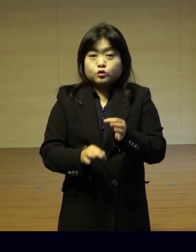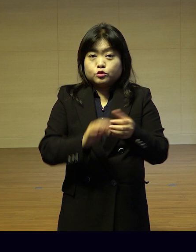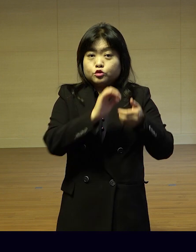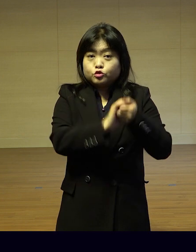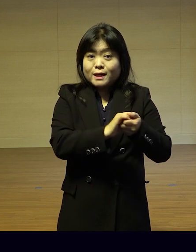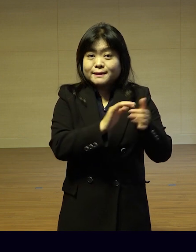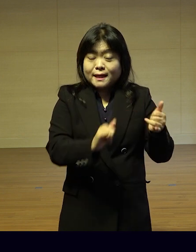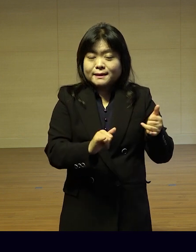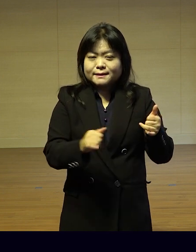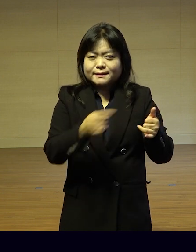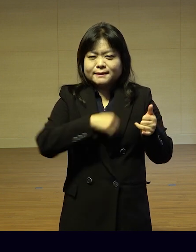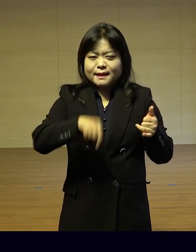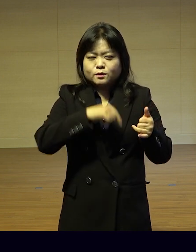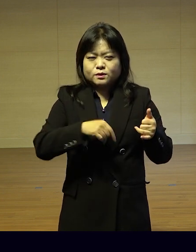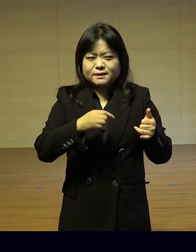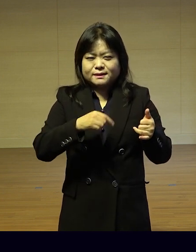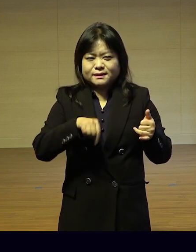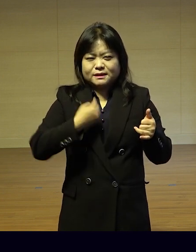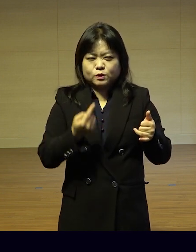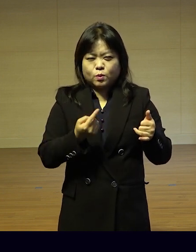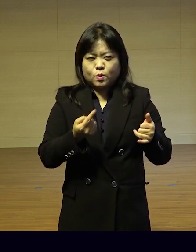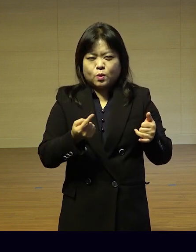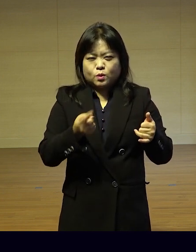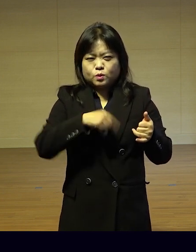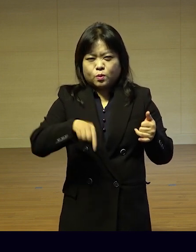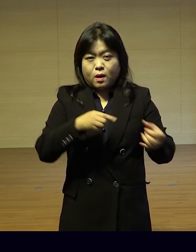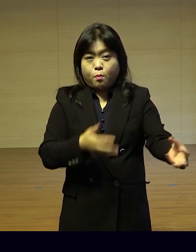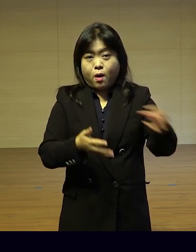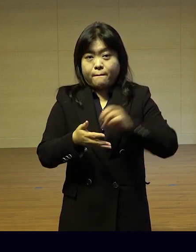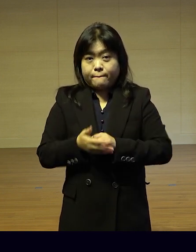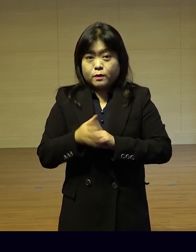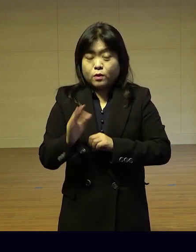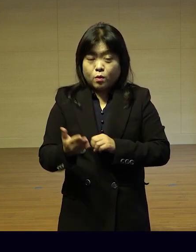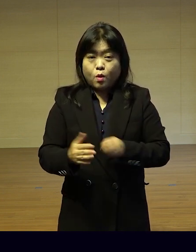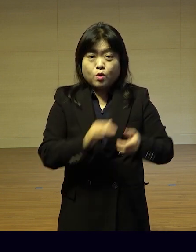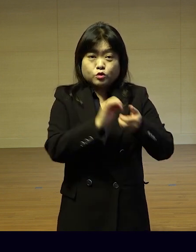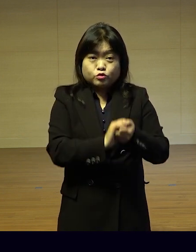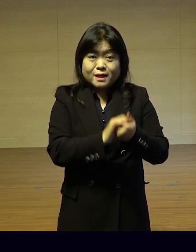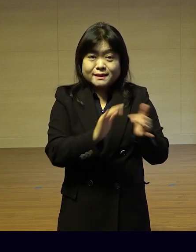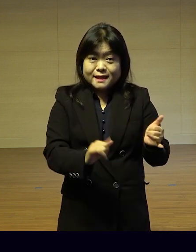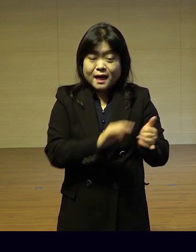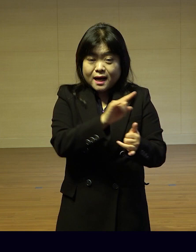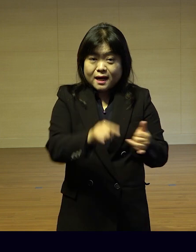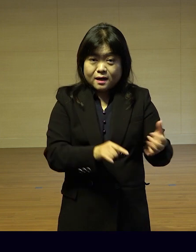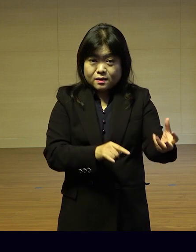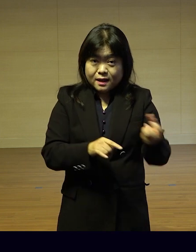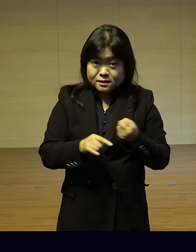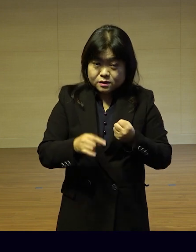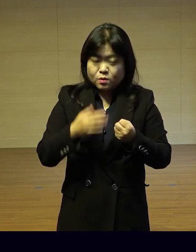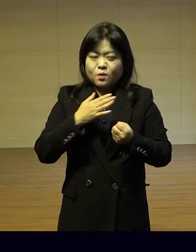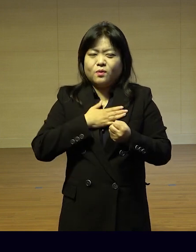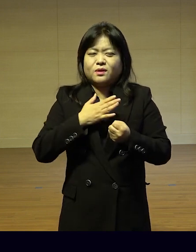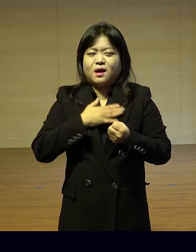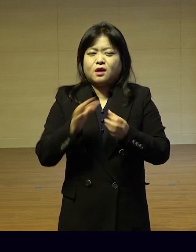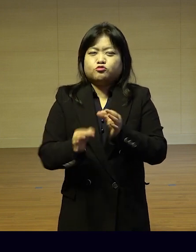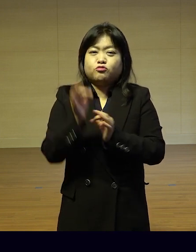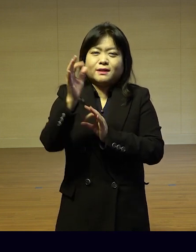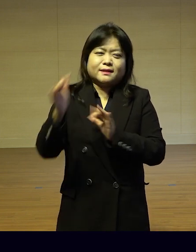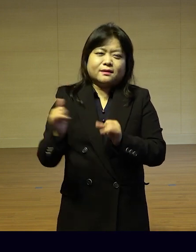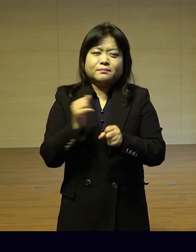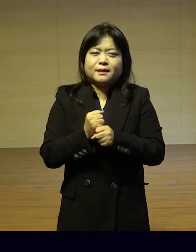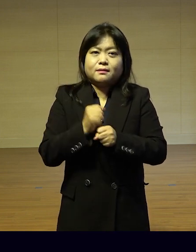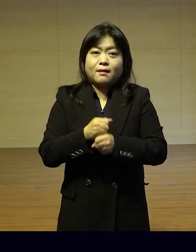유한자를 자신 속에 포함하고 있고, 그러면서 유한자의 전개를 통해서 자기를 전개시켜 나가는 그런